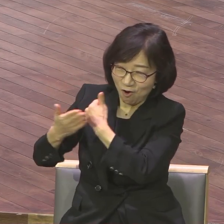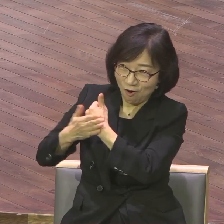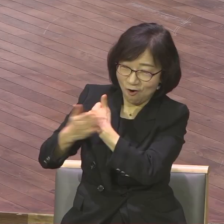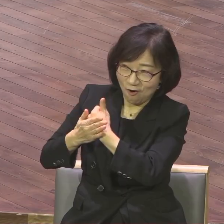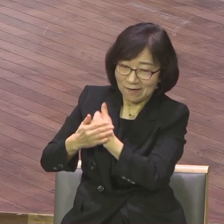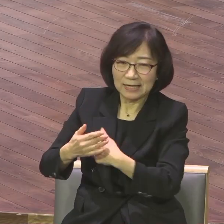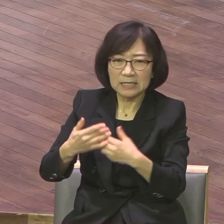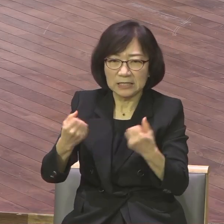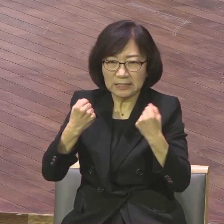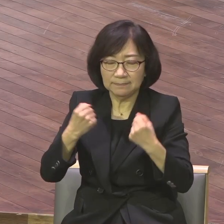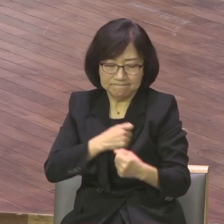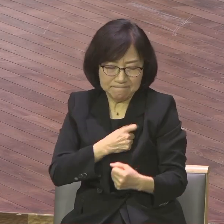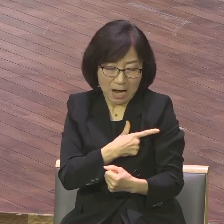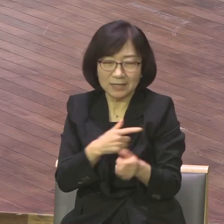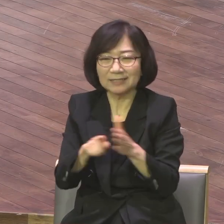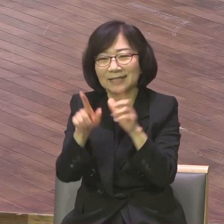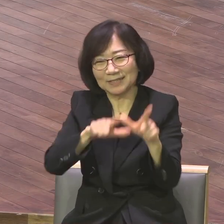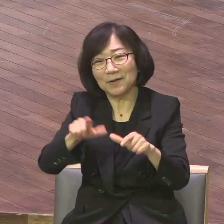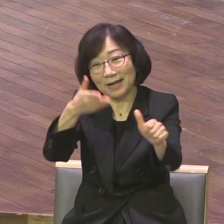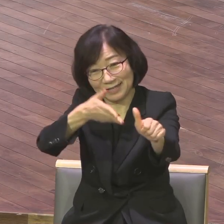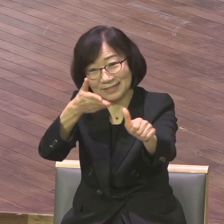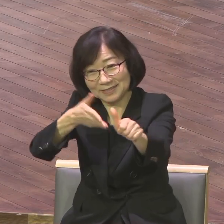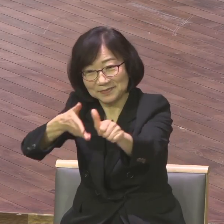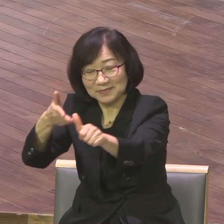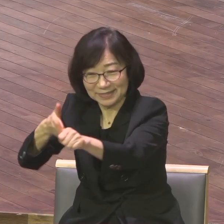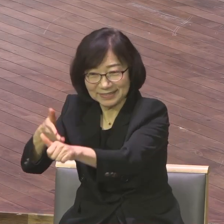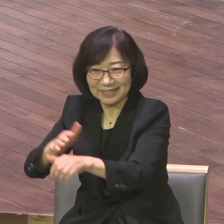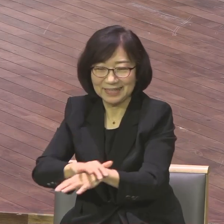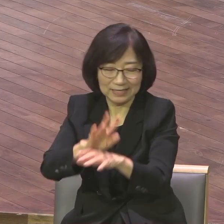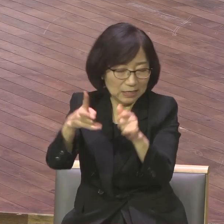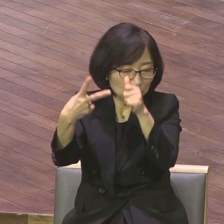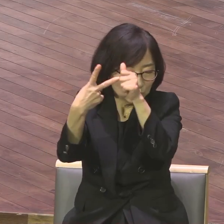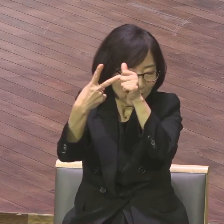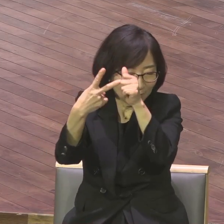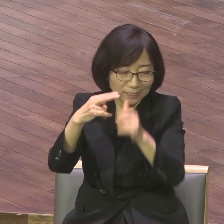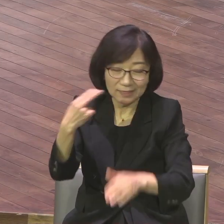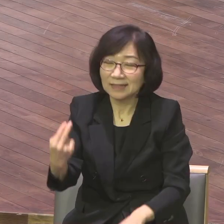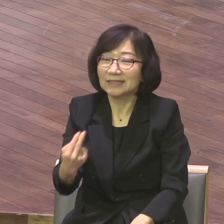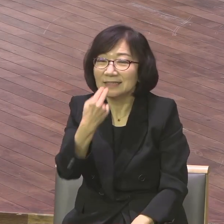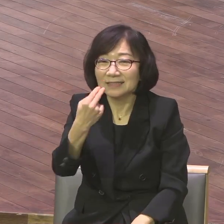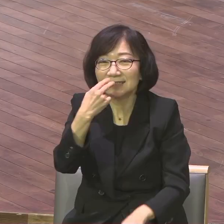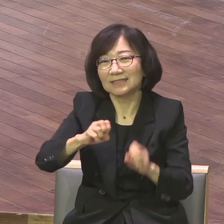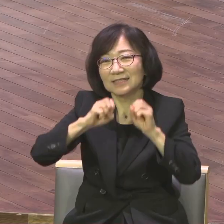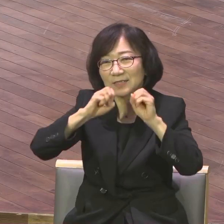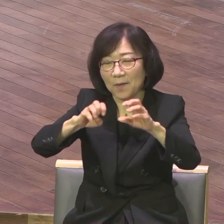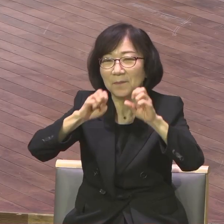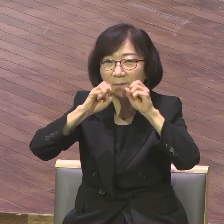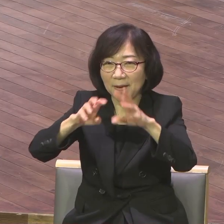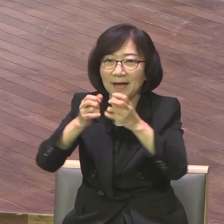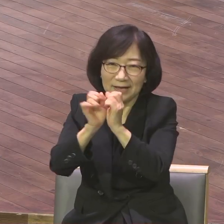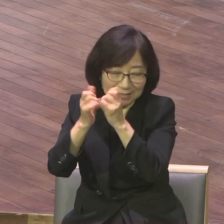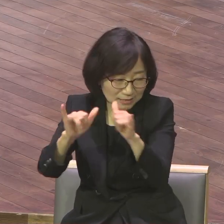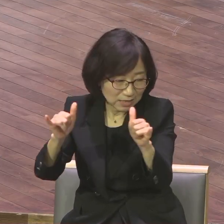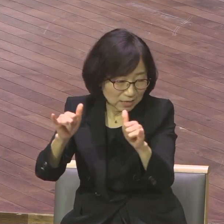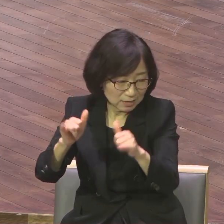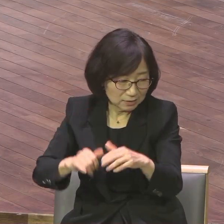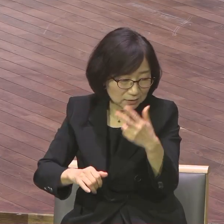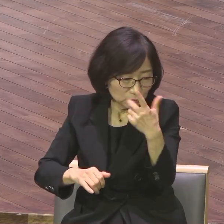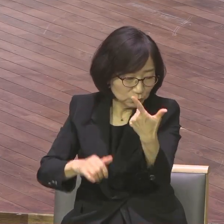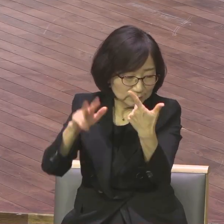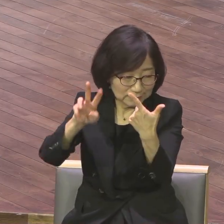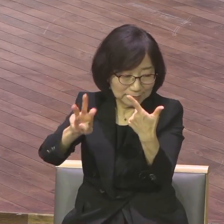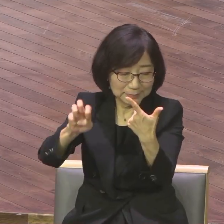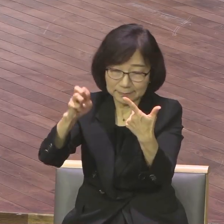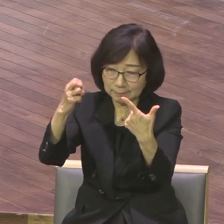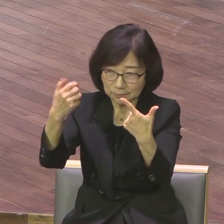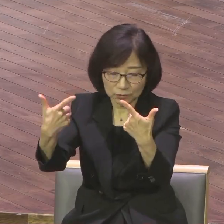하시기를 주님으로 축복합니다. 두 번째로 생명의 전파자입니다. 36절 봅니다. 그러나 내가